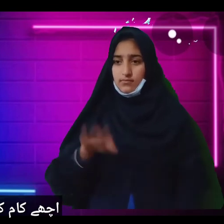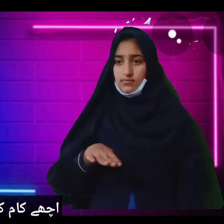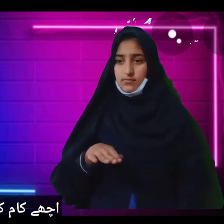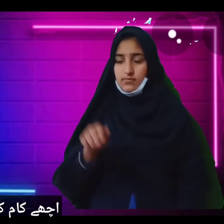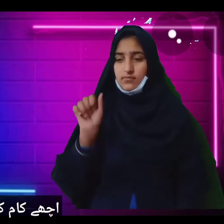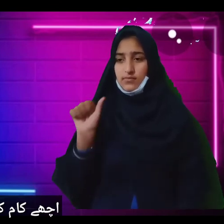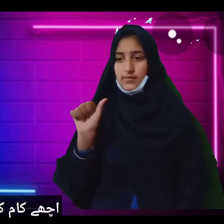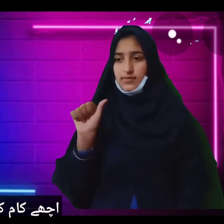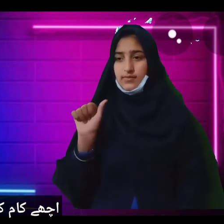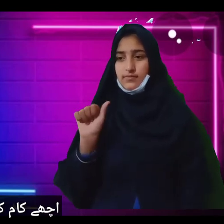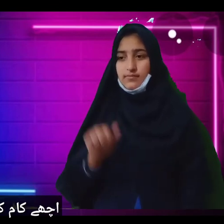जाएगा।